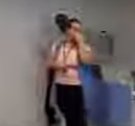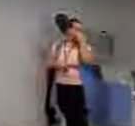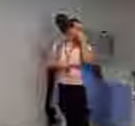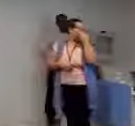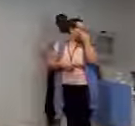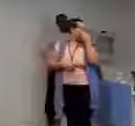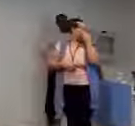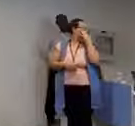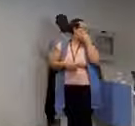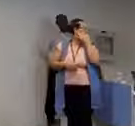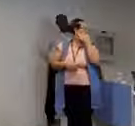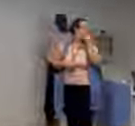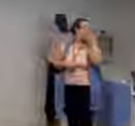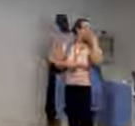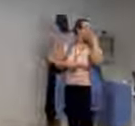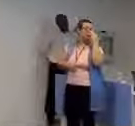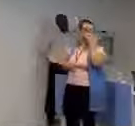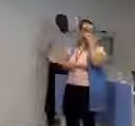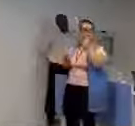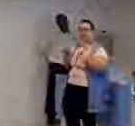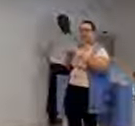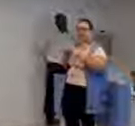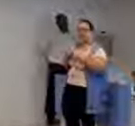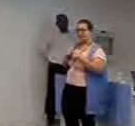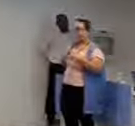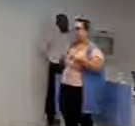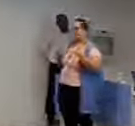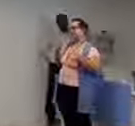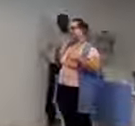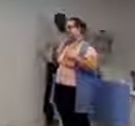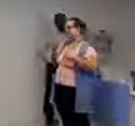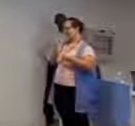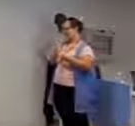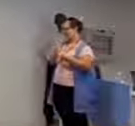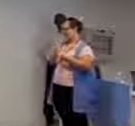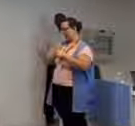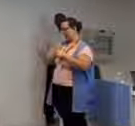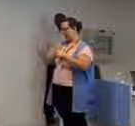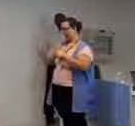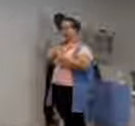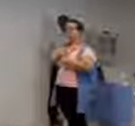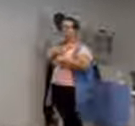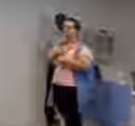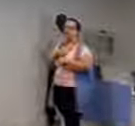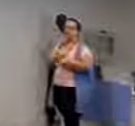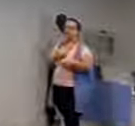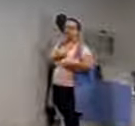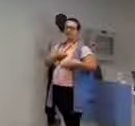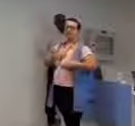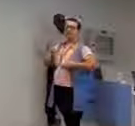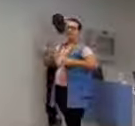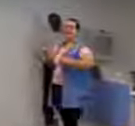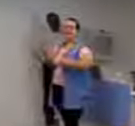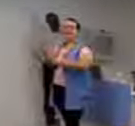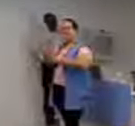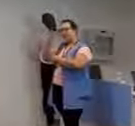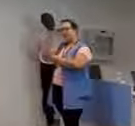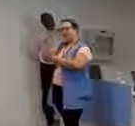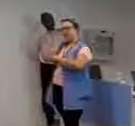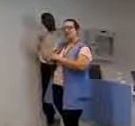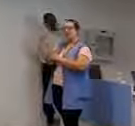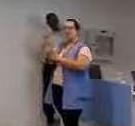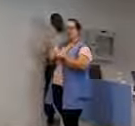Para facilitar ainda mais a vida de vocês, há 20 anos atrás a gente concorria aqui no Brasil, quando muito vinha uma ferramentaria